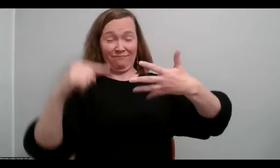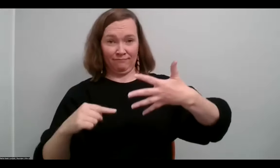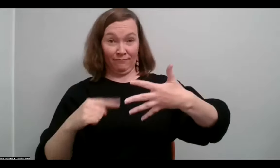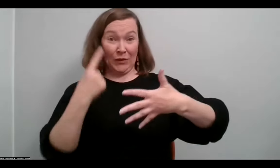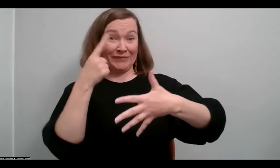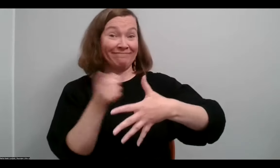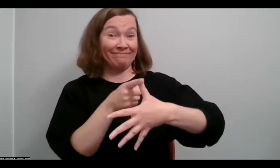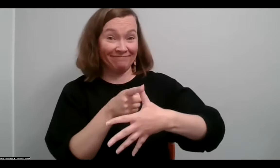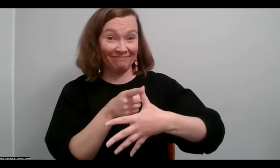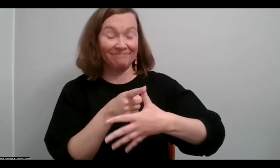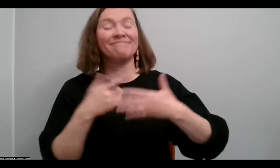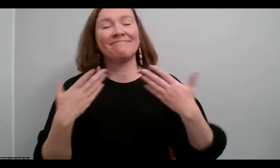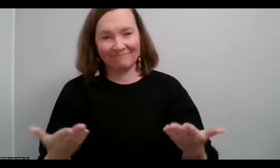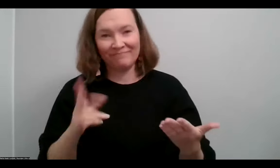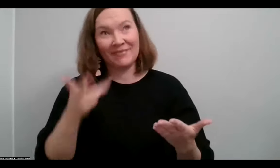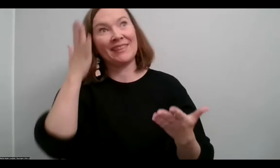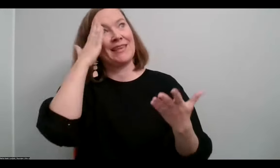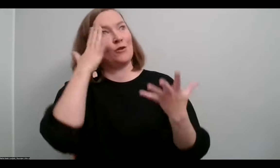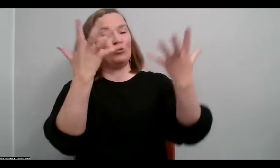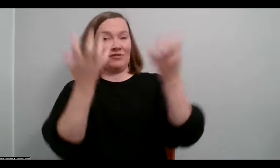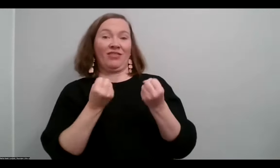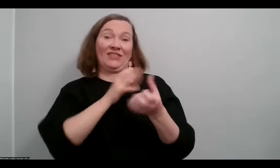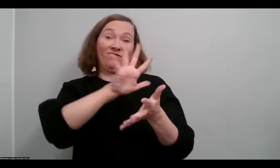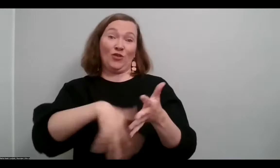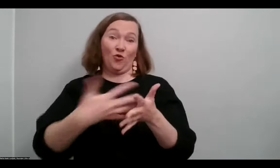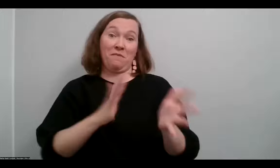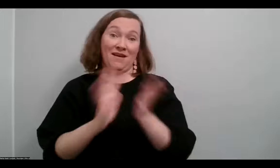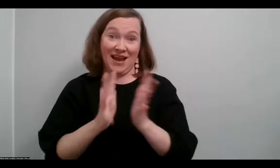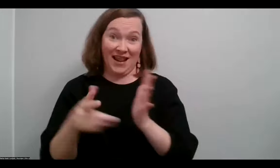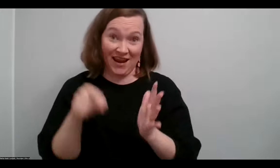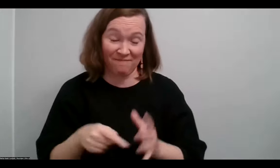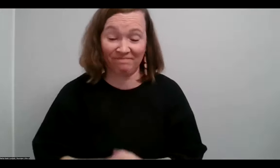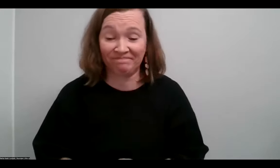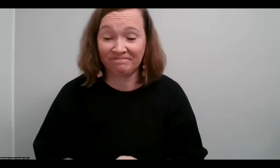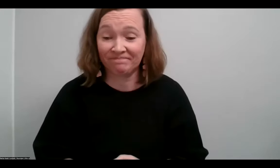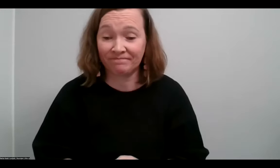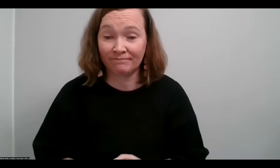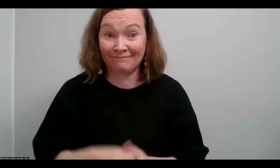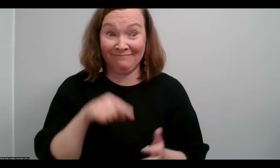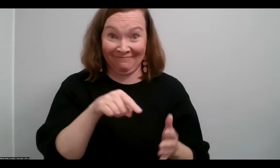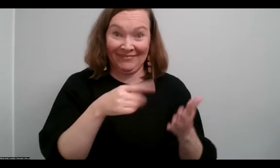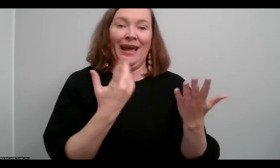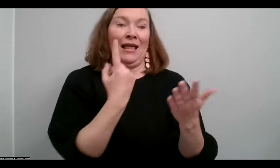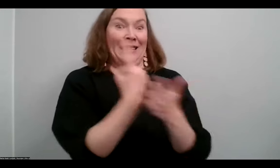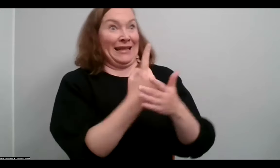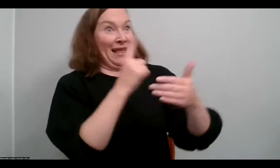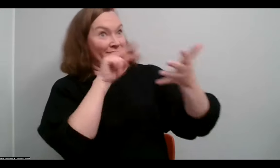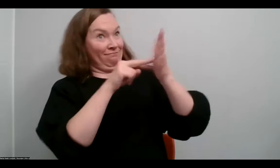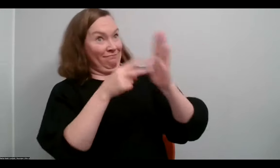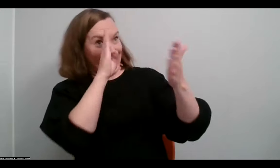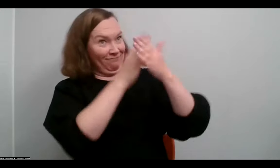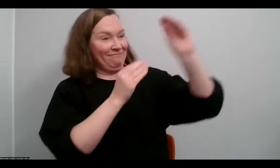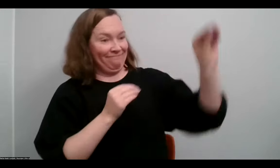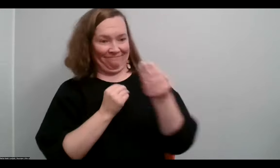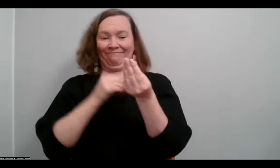asti. Kuurojen liiton strategisia tavoitteita on 5, ja ensimmäinen niistä on tiedonsaanti viittomakielellä.